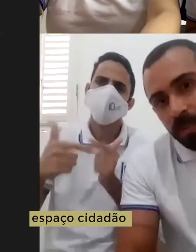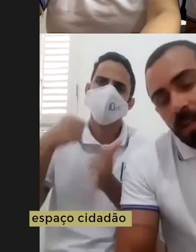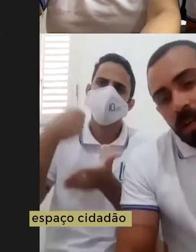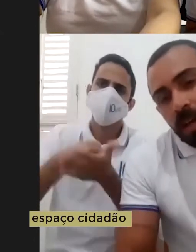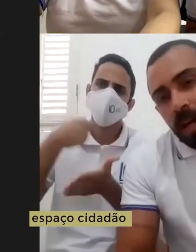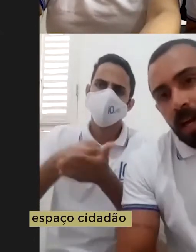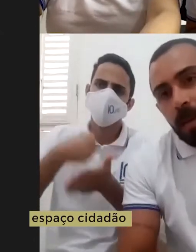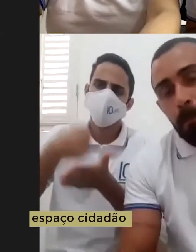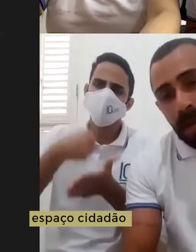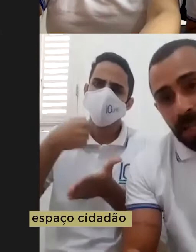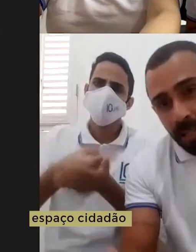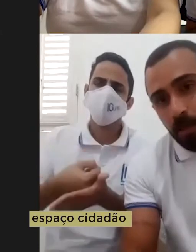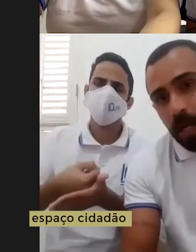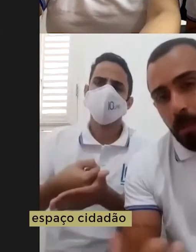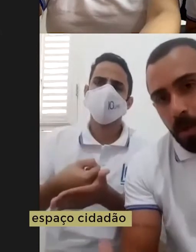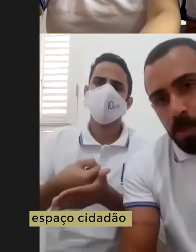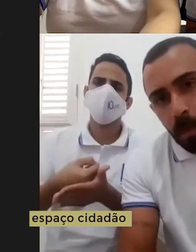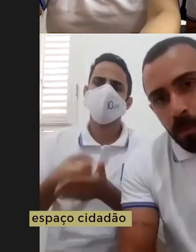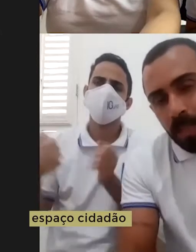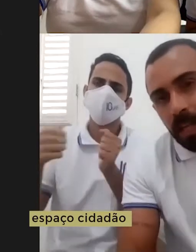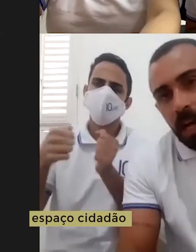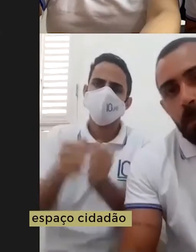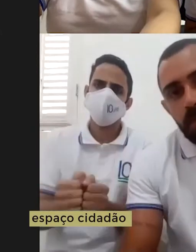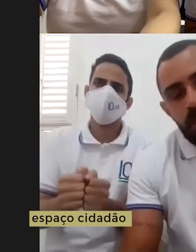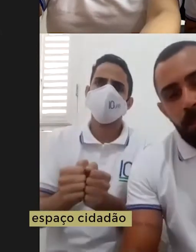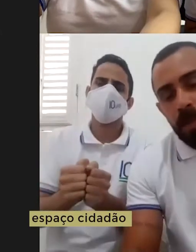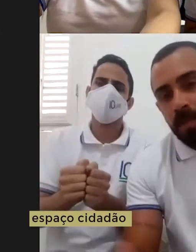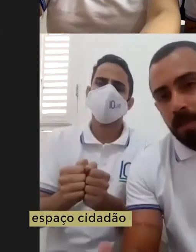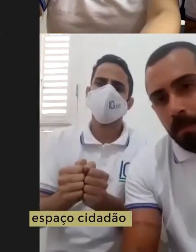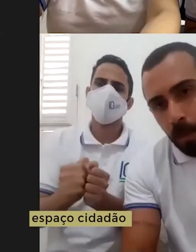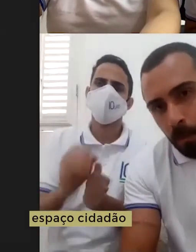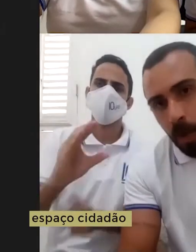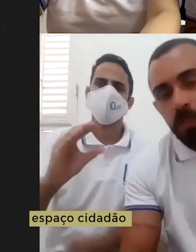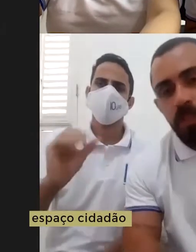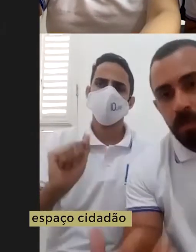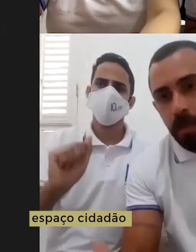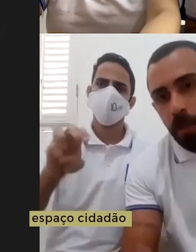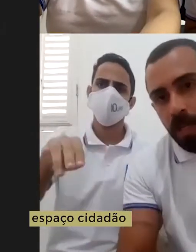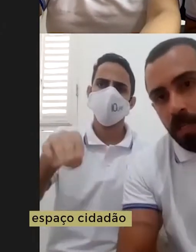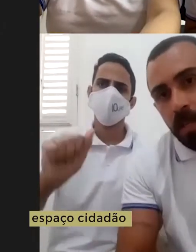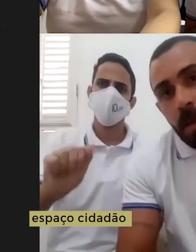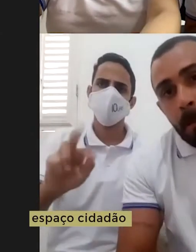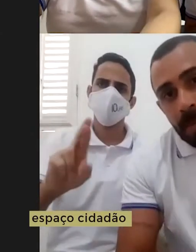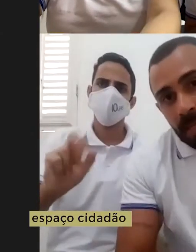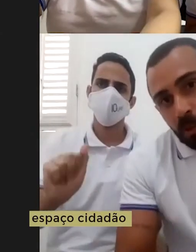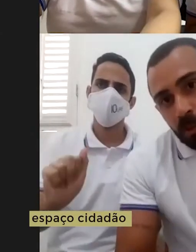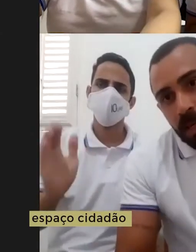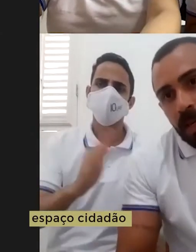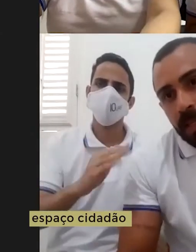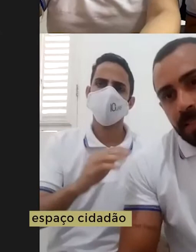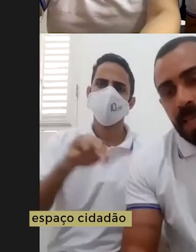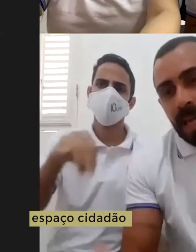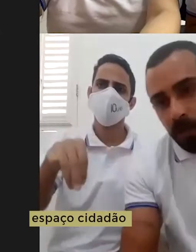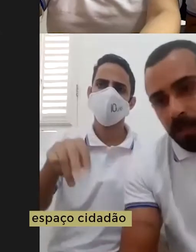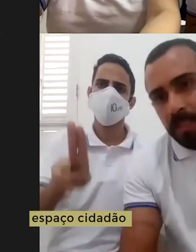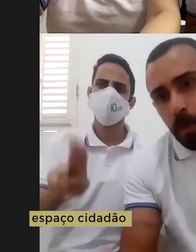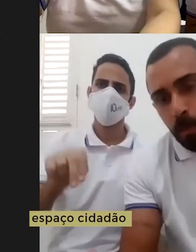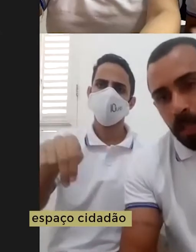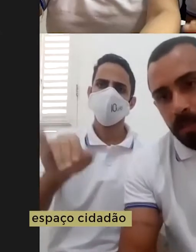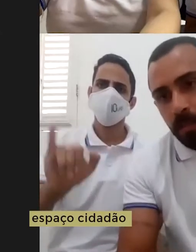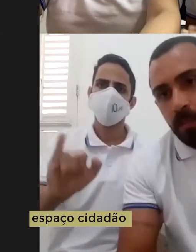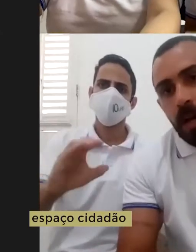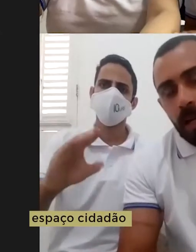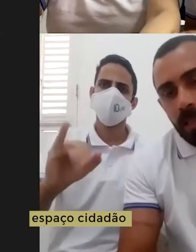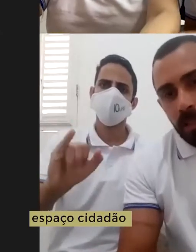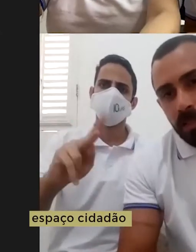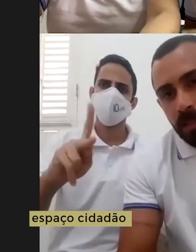pessoas para dentro da Câmara Municipal de Natal, para a gente pensar em propostas e melhorias para toda essa causa e essa